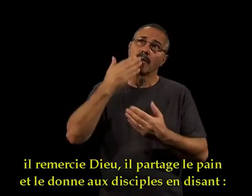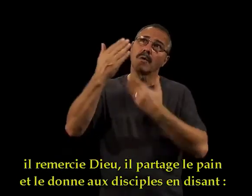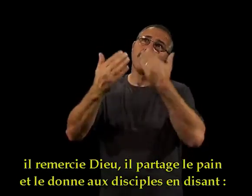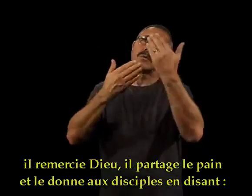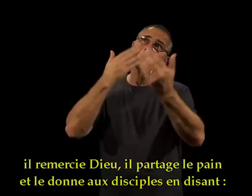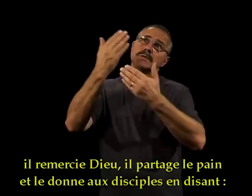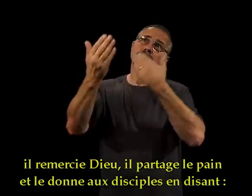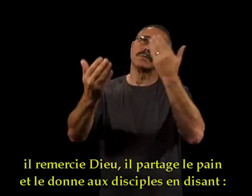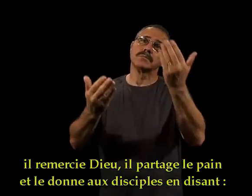il remercie Dieu,